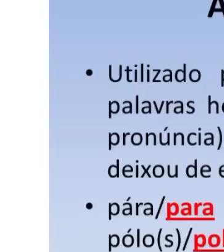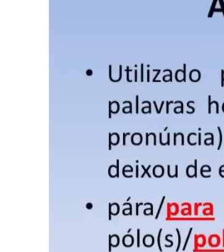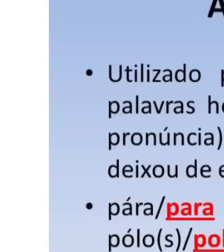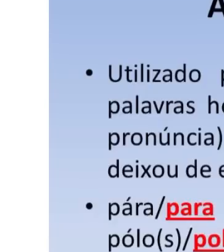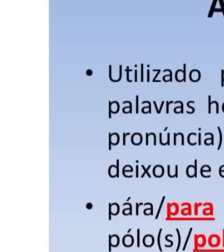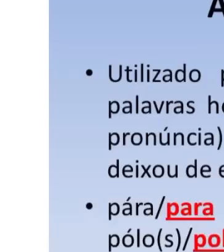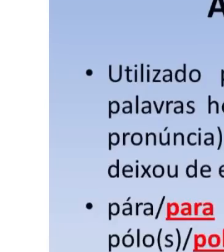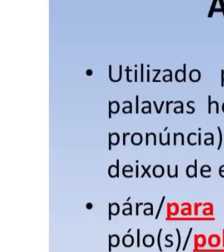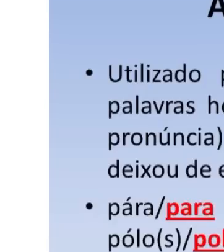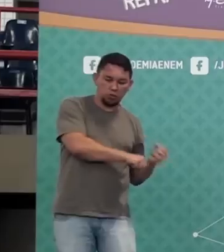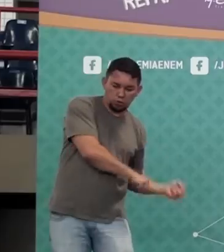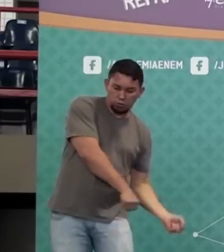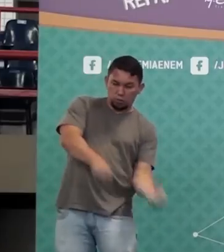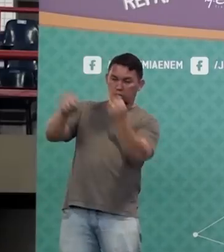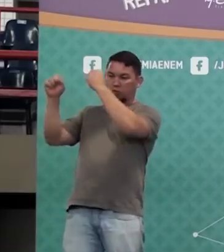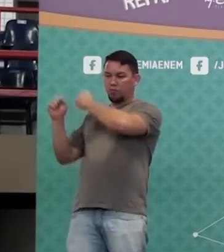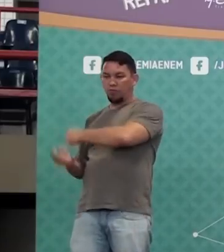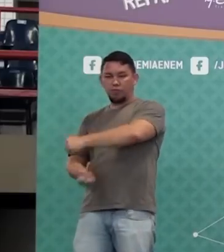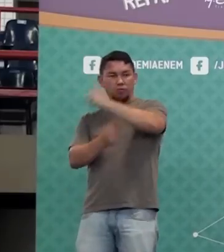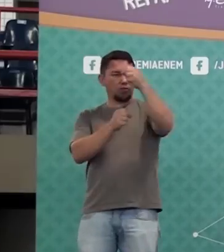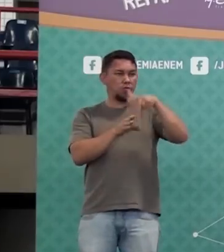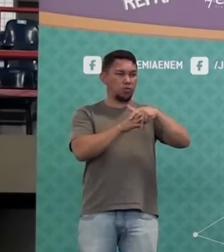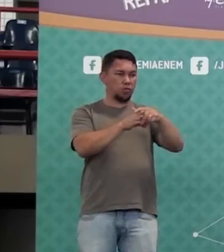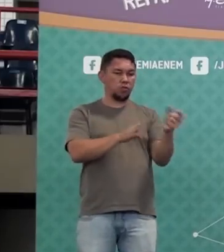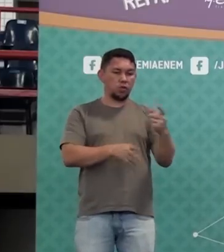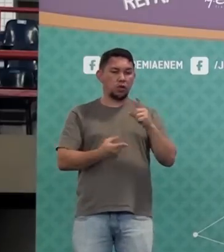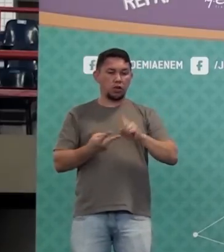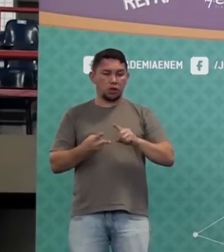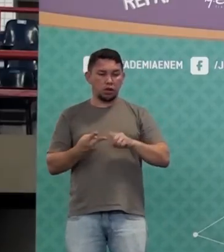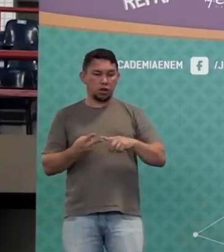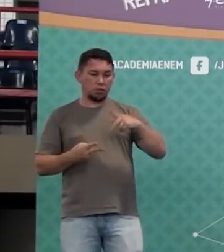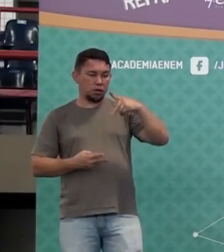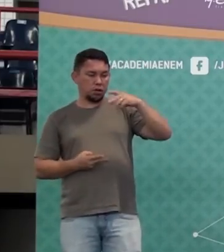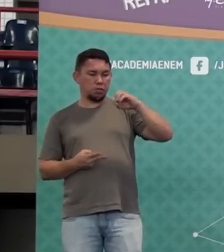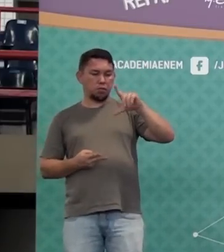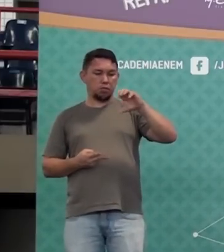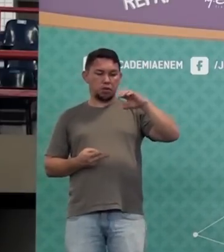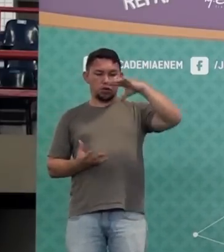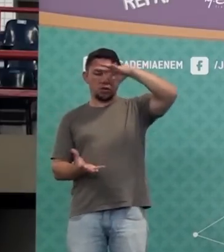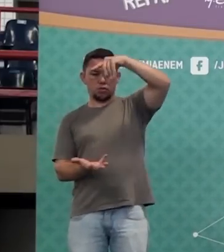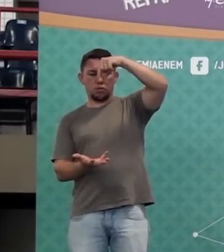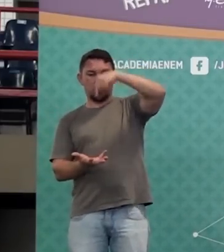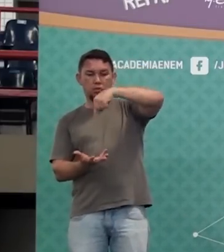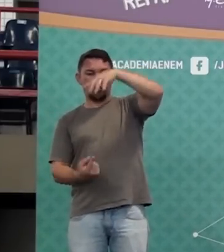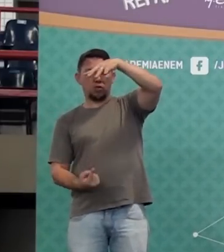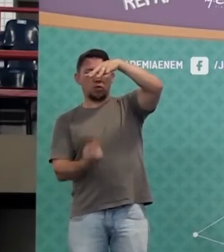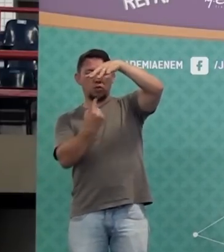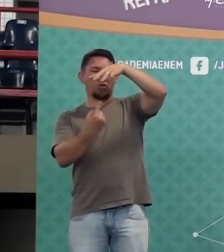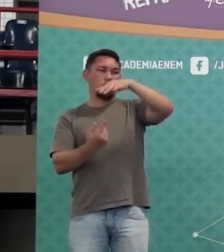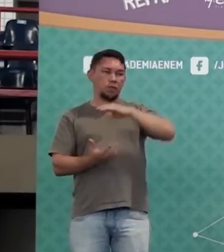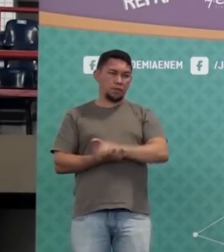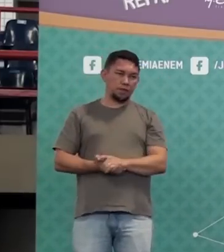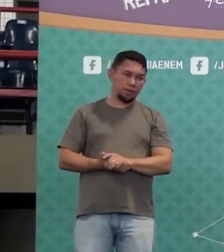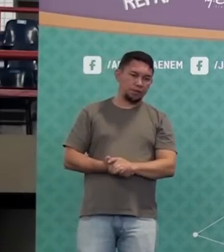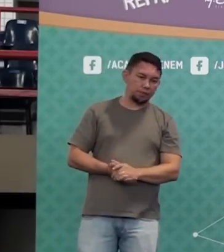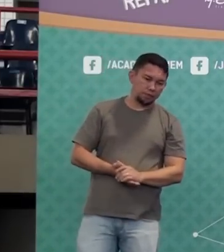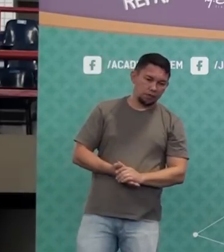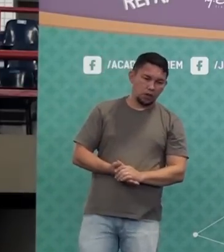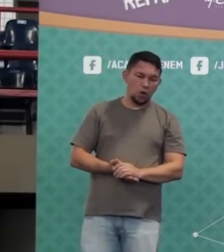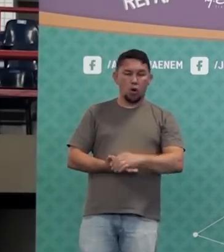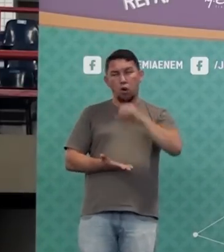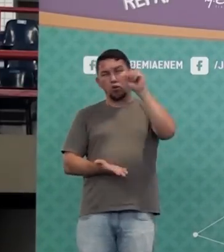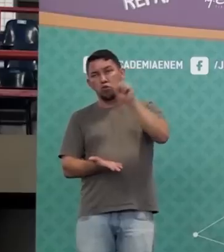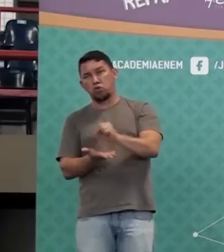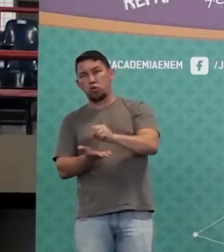joga polo, e polo no sentido de extremidades. Quando eu digo ele mora no polo sul, no polo